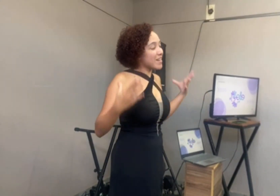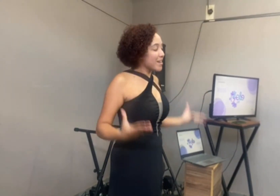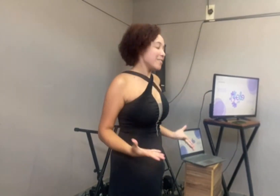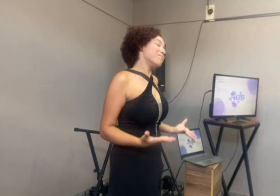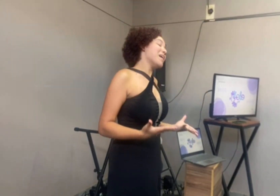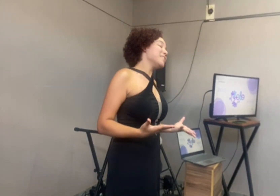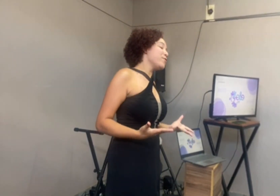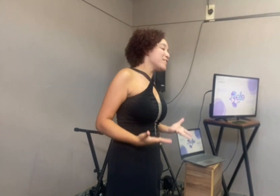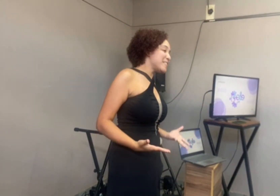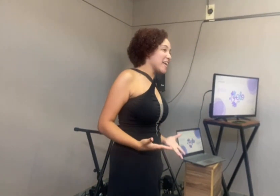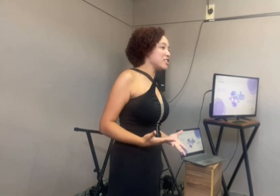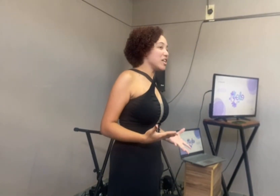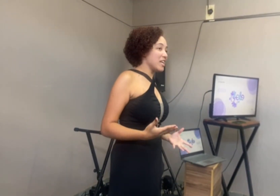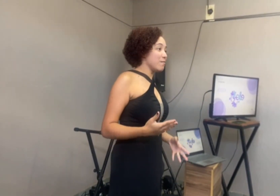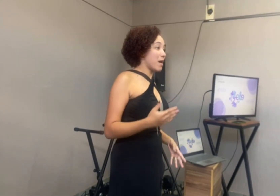ser mais eficiente e mais